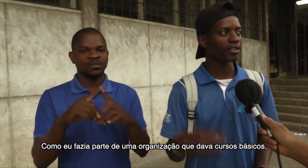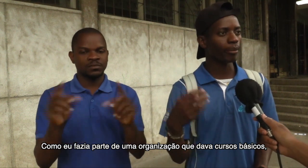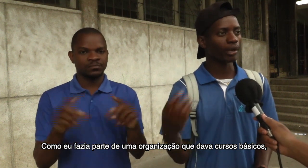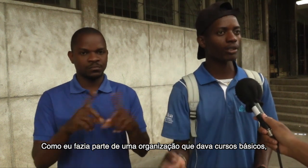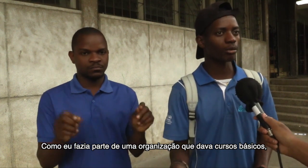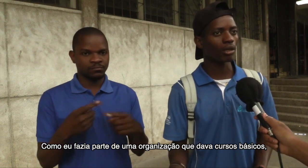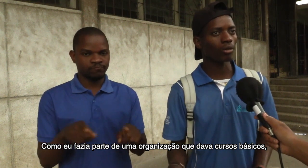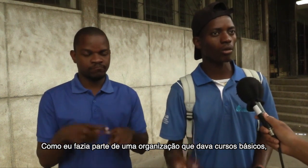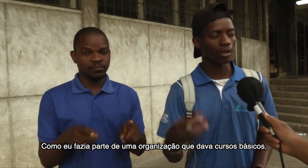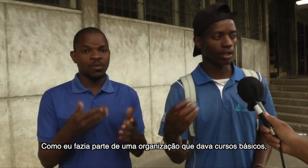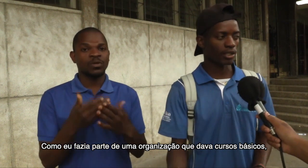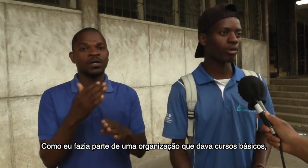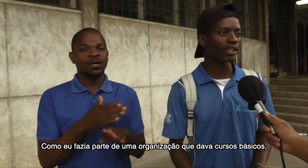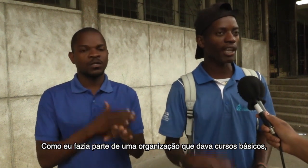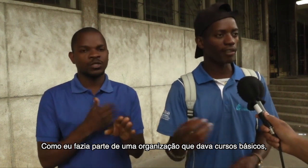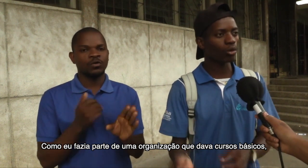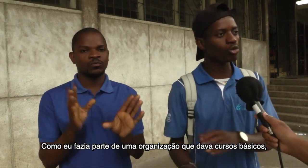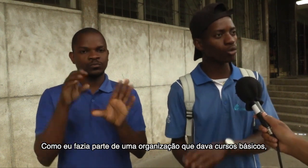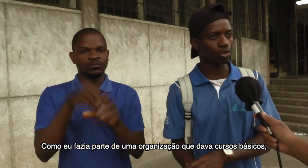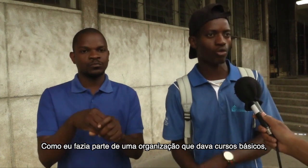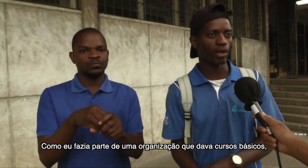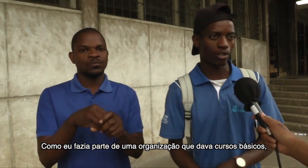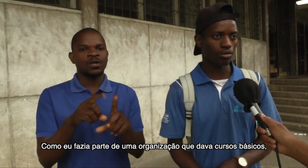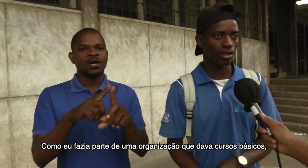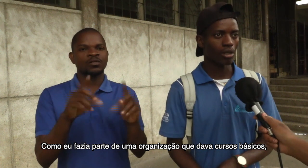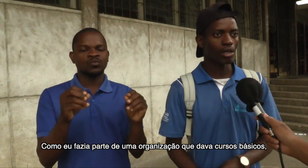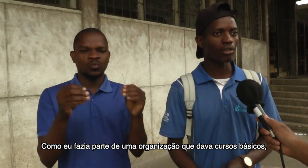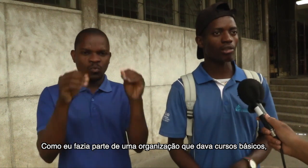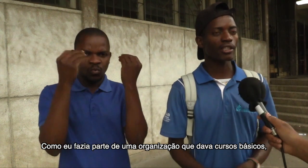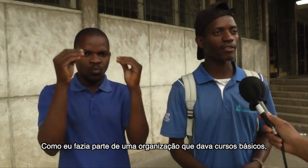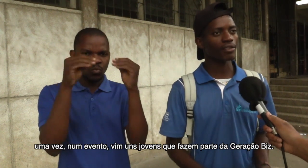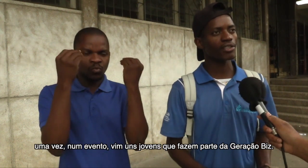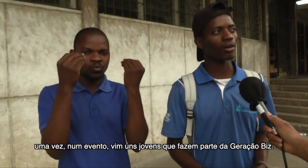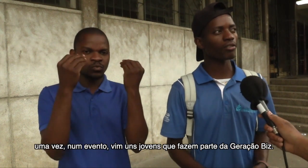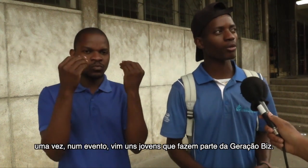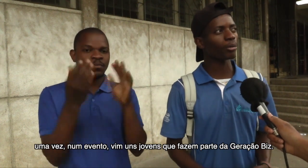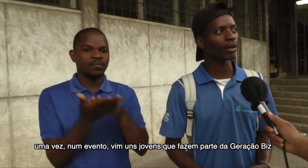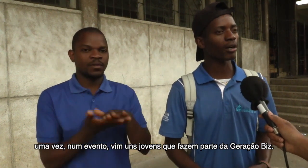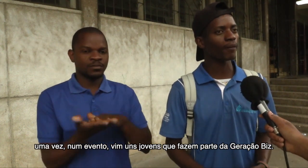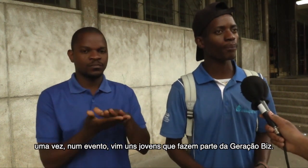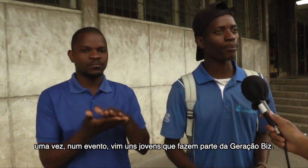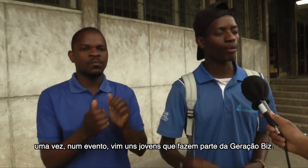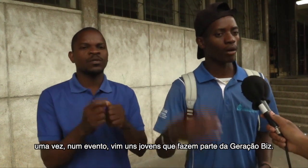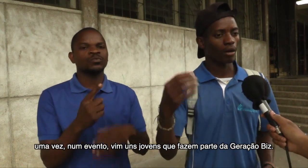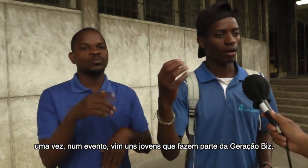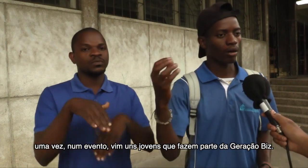que eu fazia parte de uma organização que tinha a ver com os cursos básicos. Então, certa vez, houve um